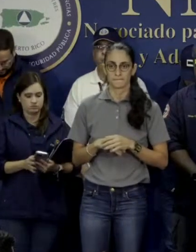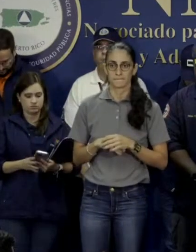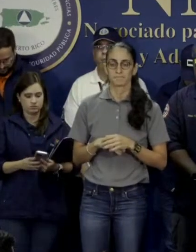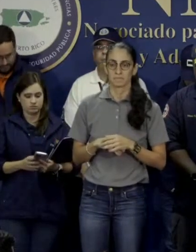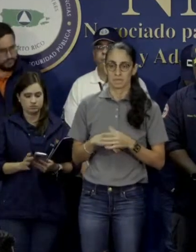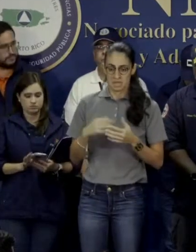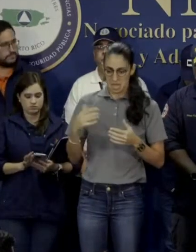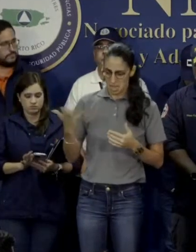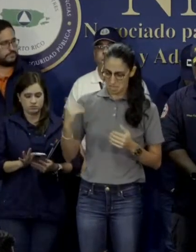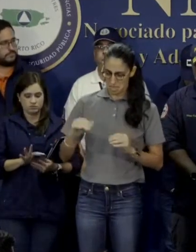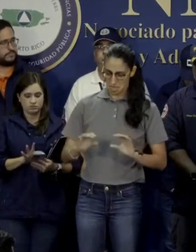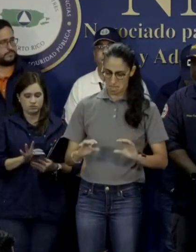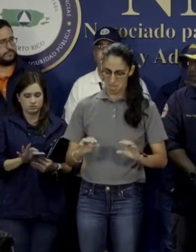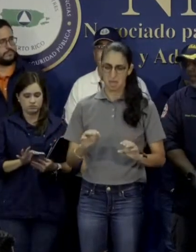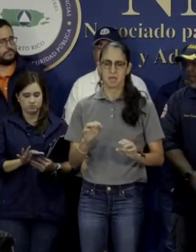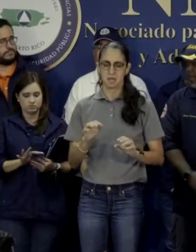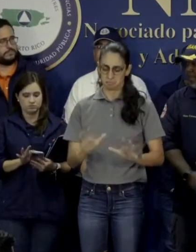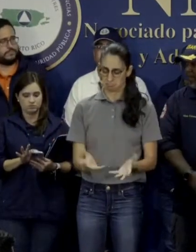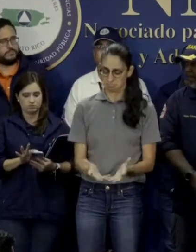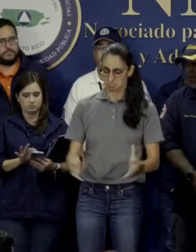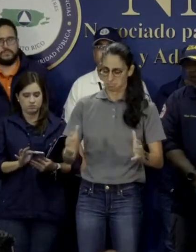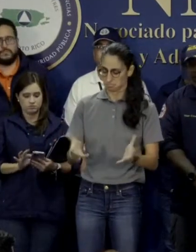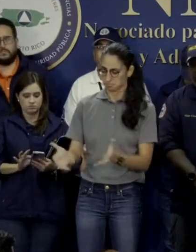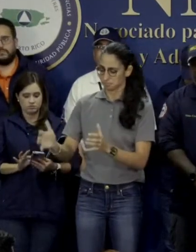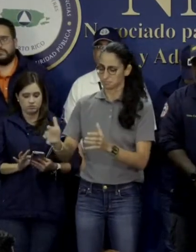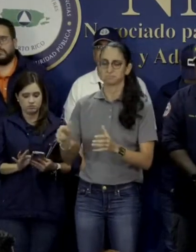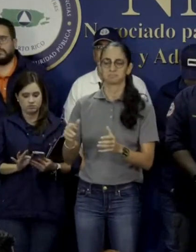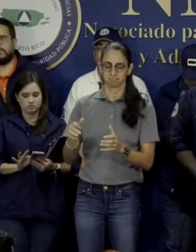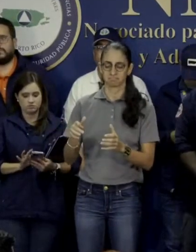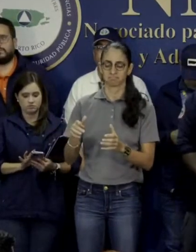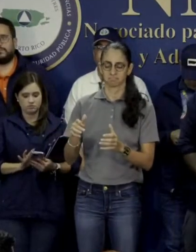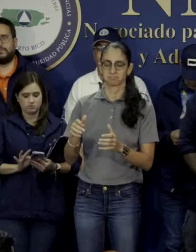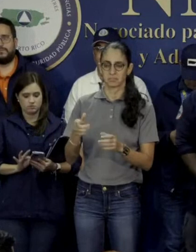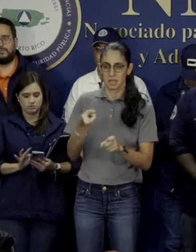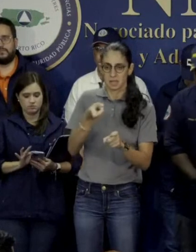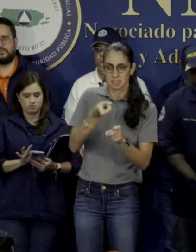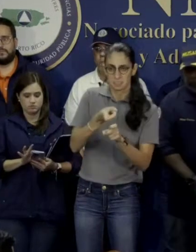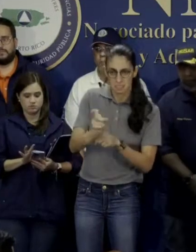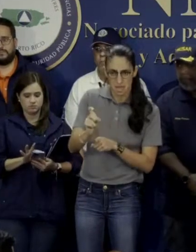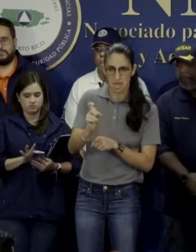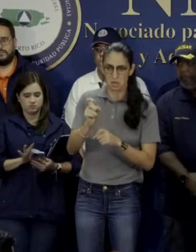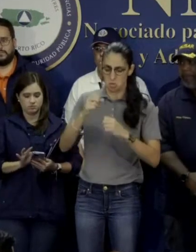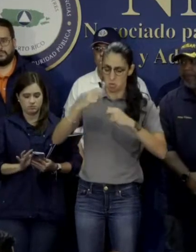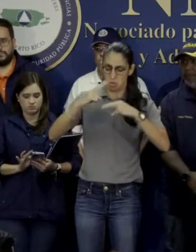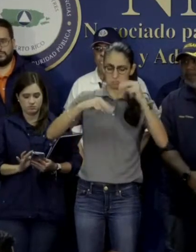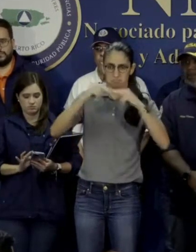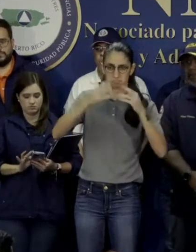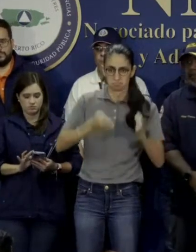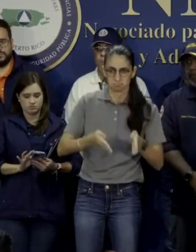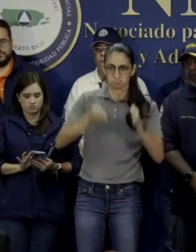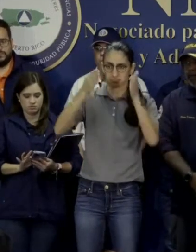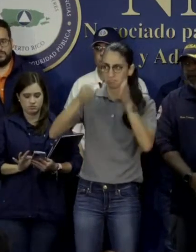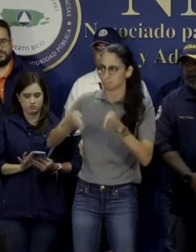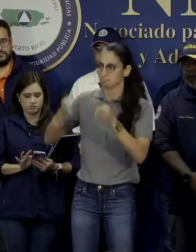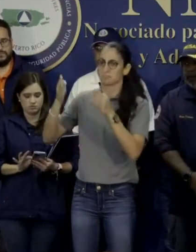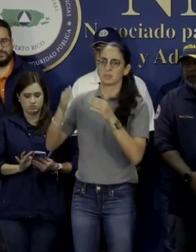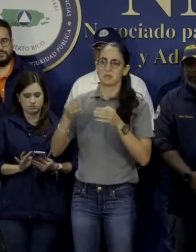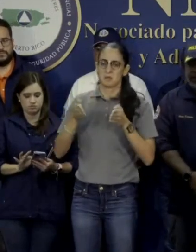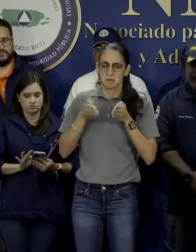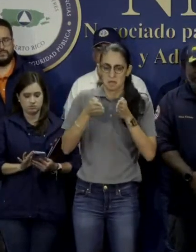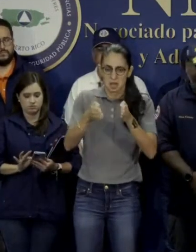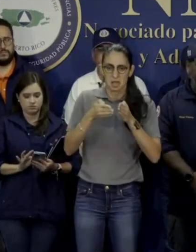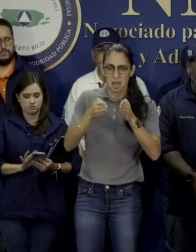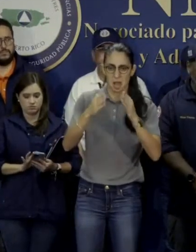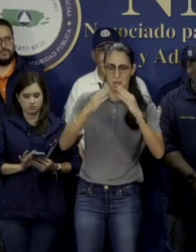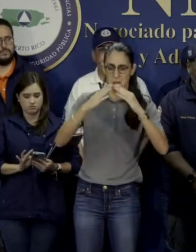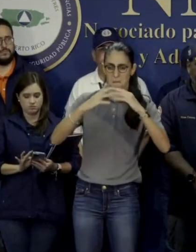estaban saturados antes del embate del huracán. Los daños a la infraestructura, a los cascos urbanos y